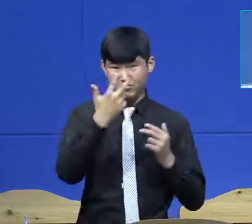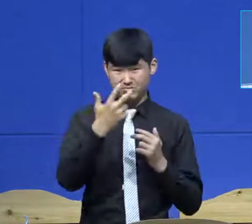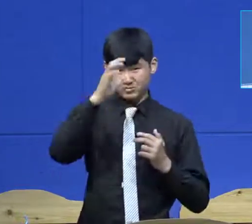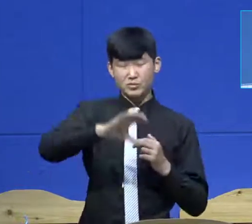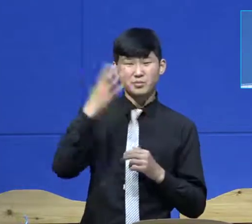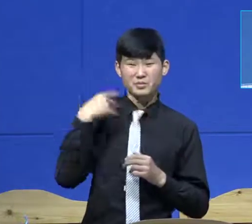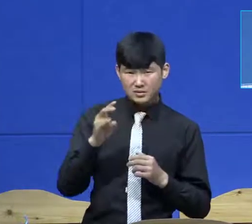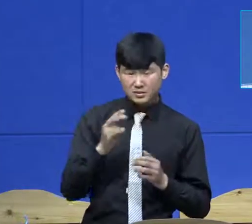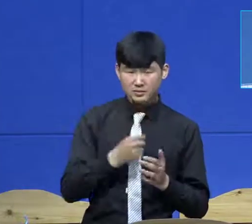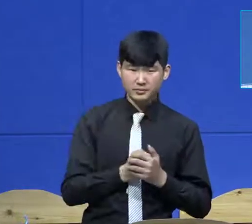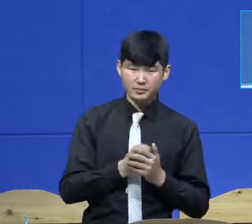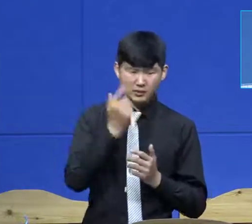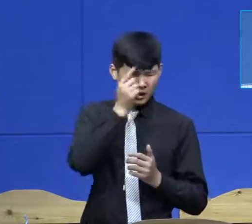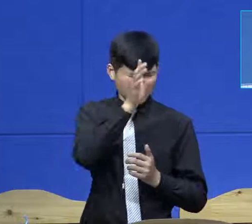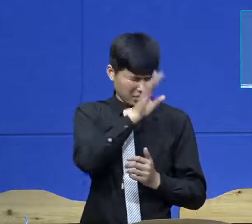үзээгүй хүн байгаа бах.